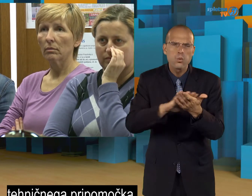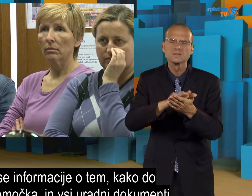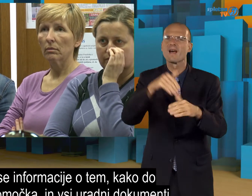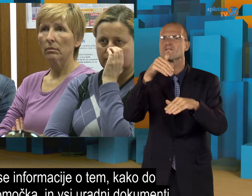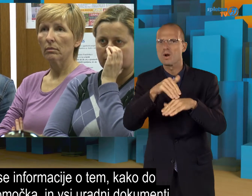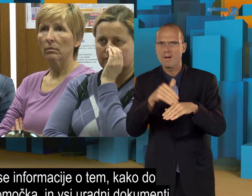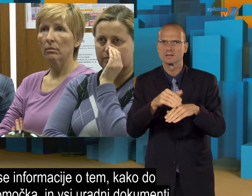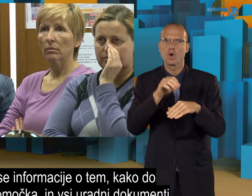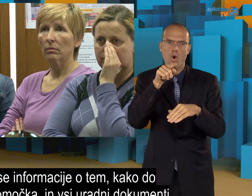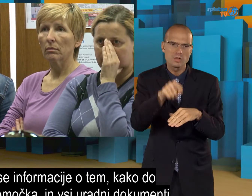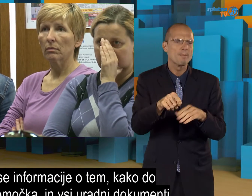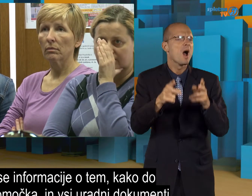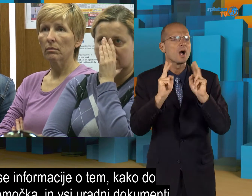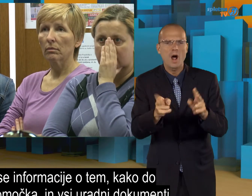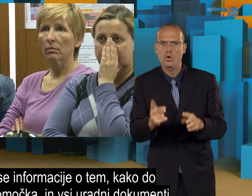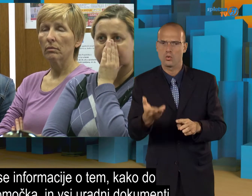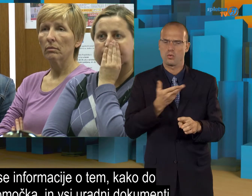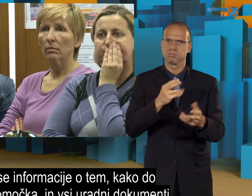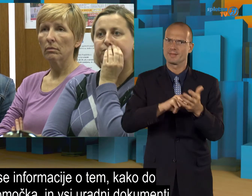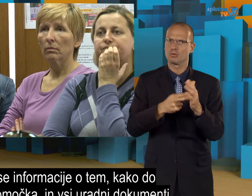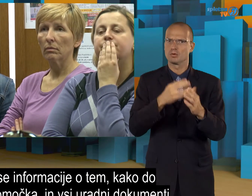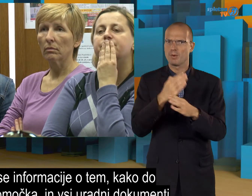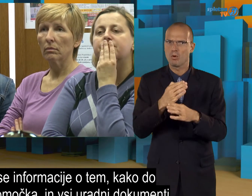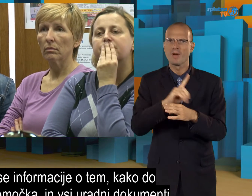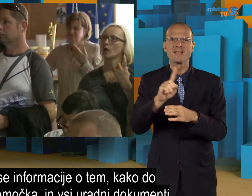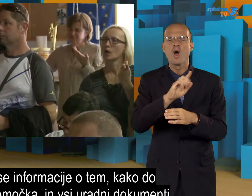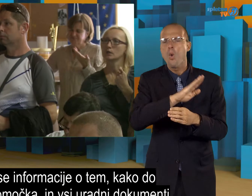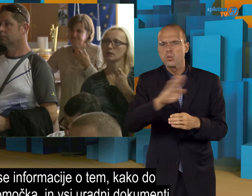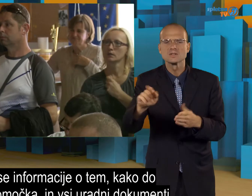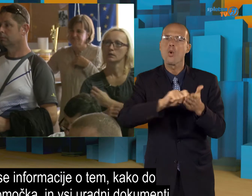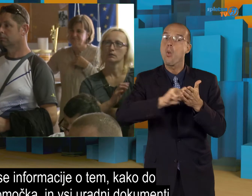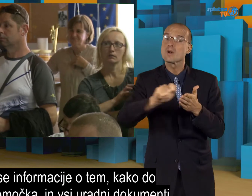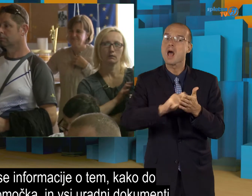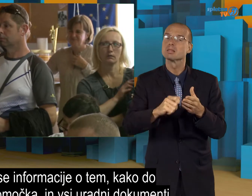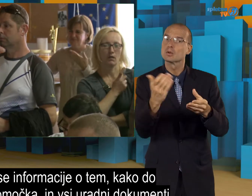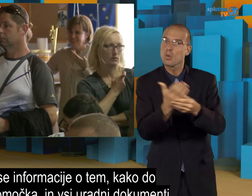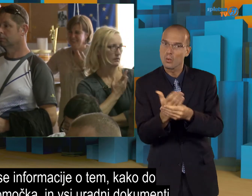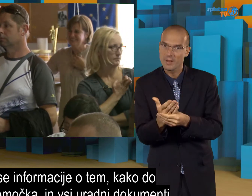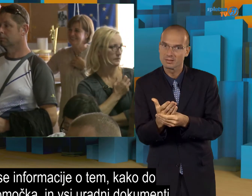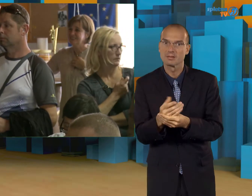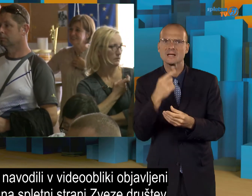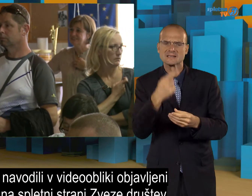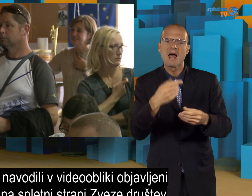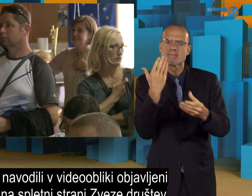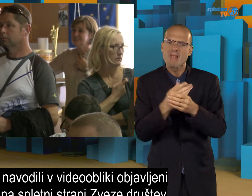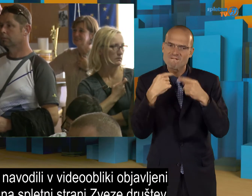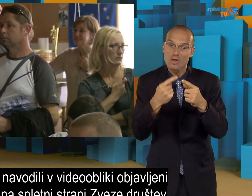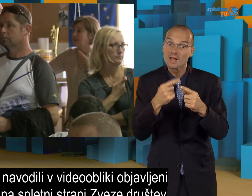Vse informacije o tem, kako do pripomočka, in vsi uradni dokumenti so z navodili v video obliki objavljeni tudi na spletni